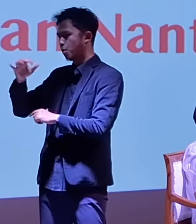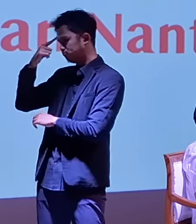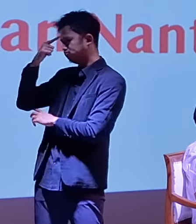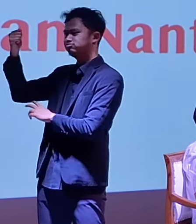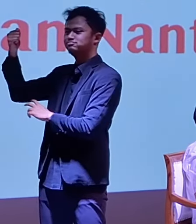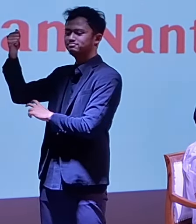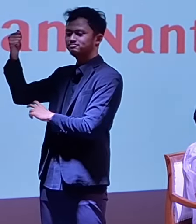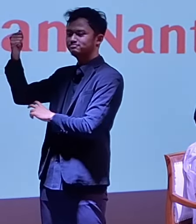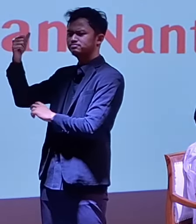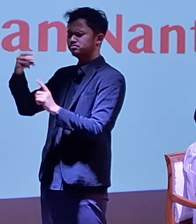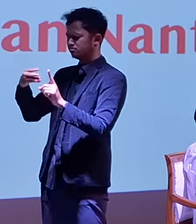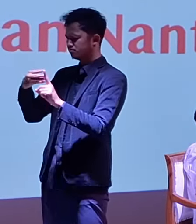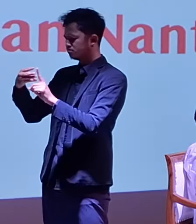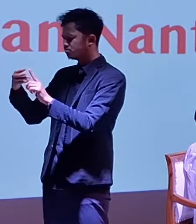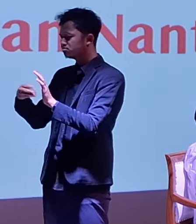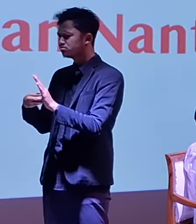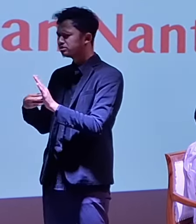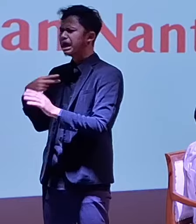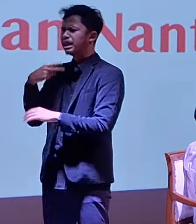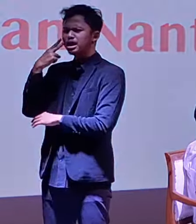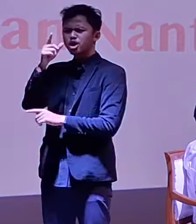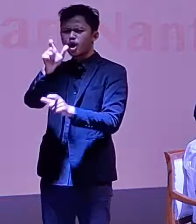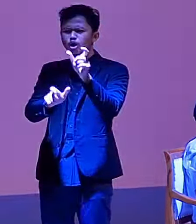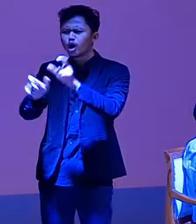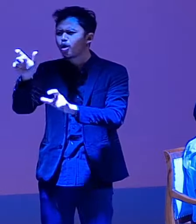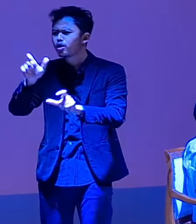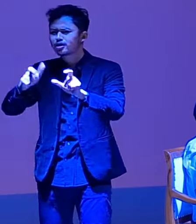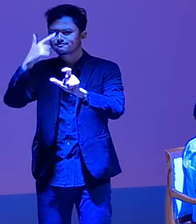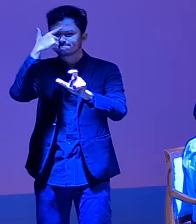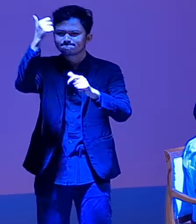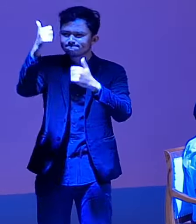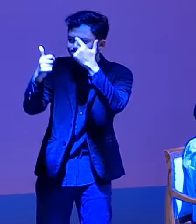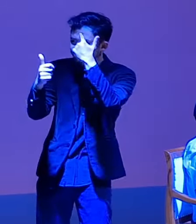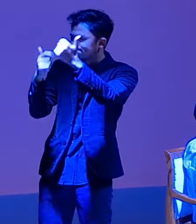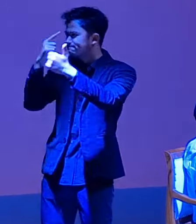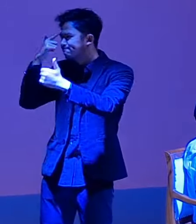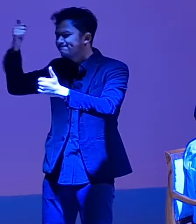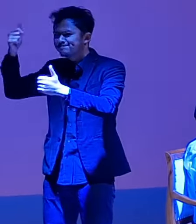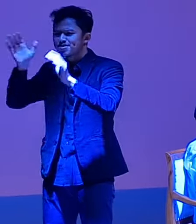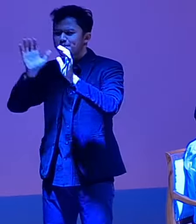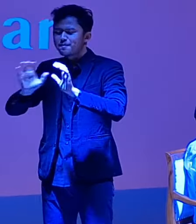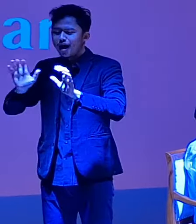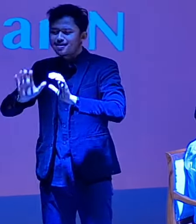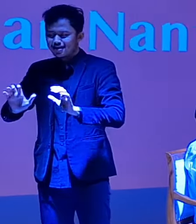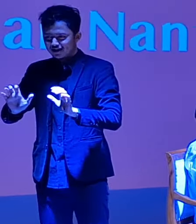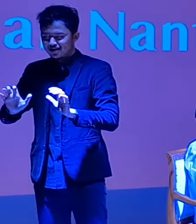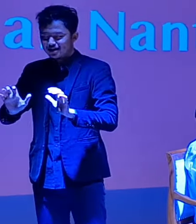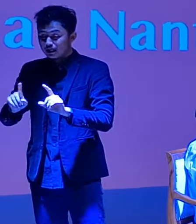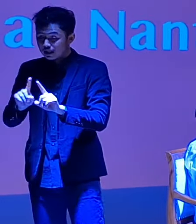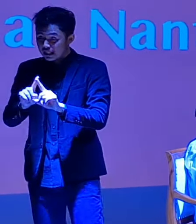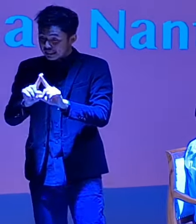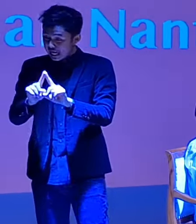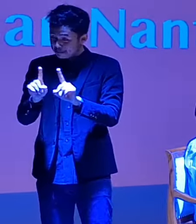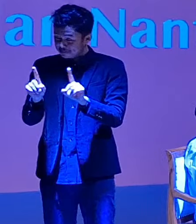melihat begitu banyak maestro-maestro kita itu